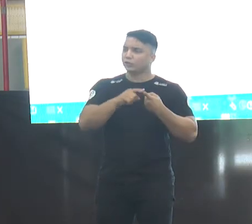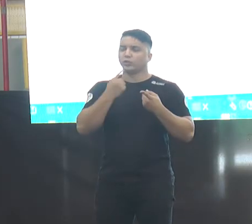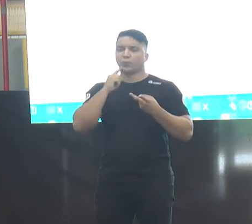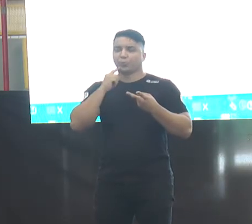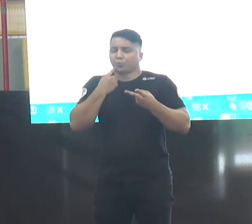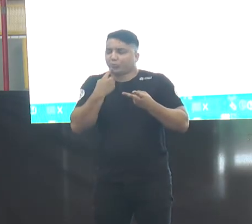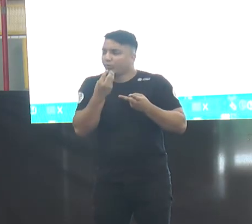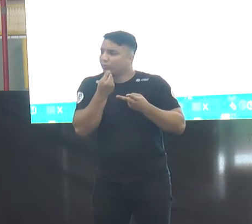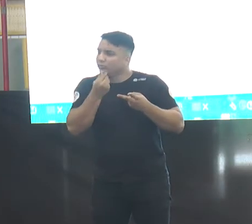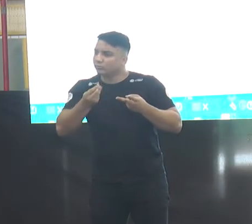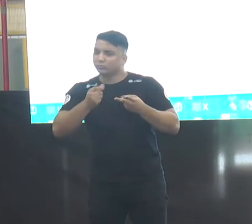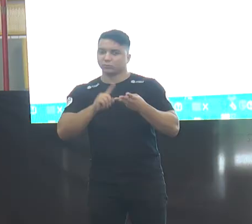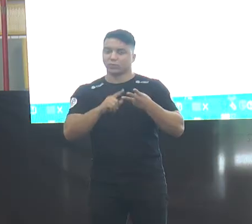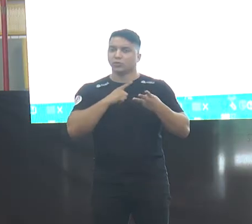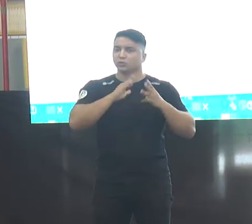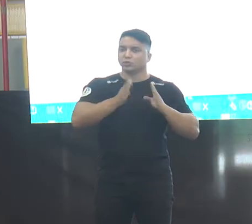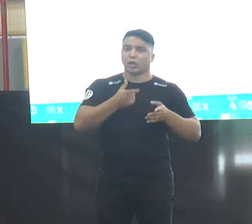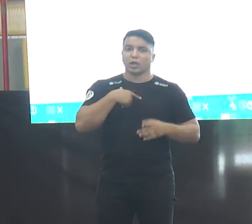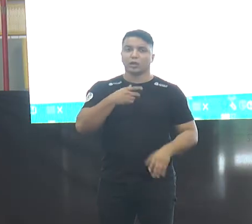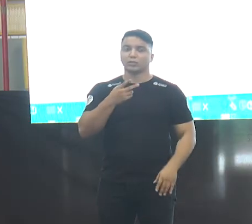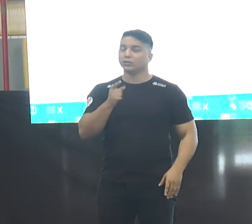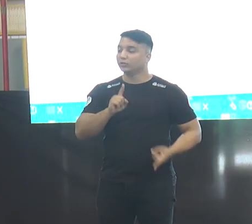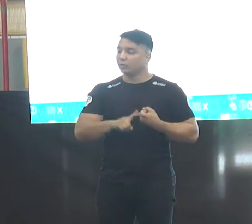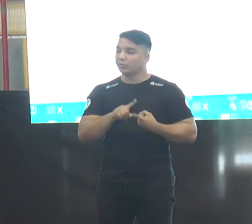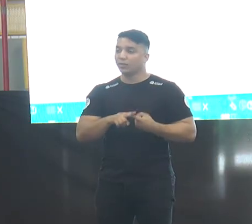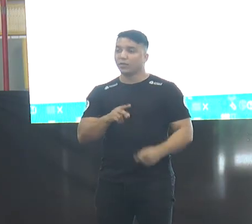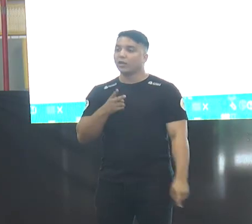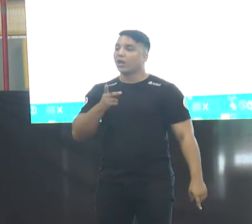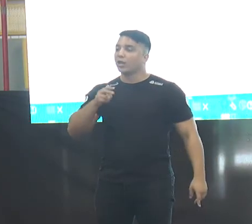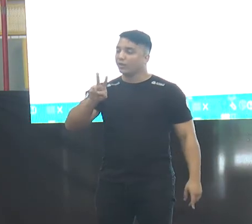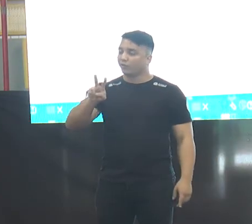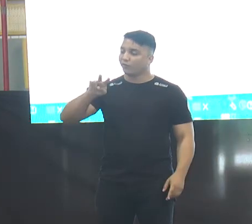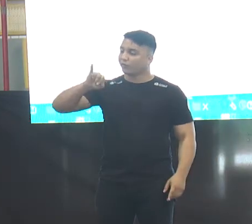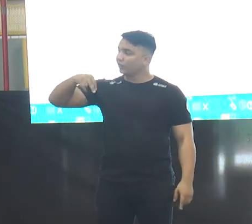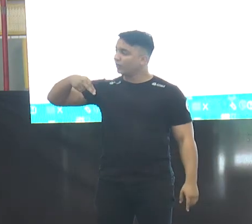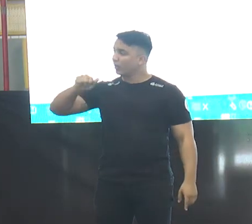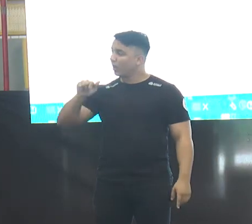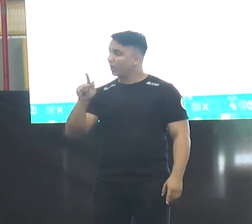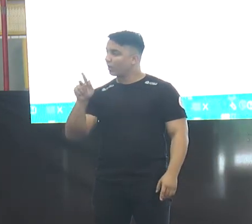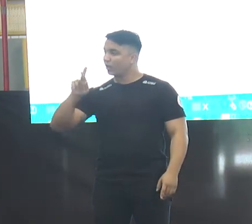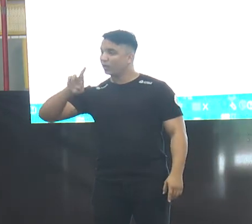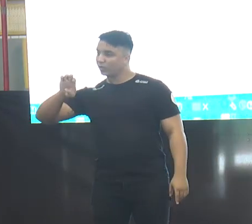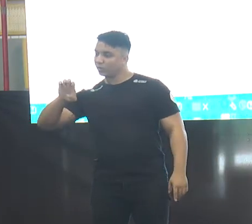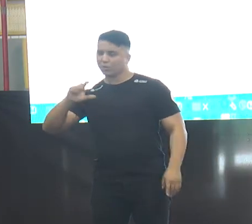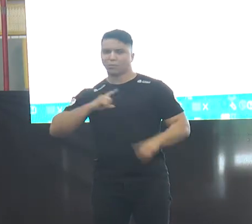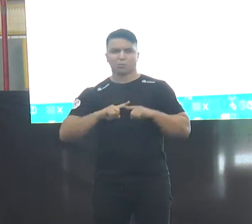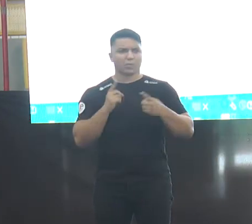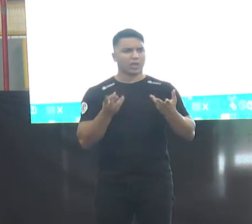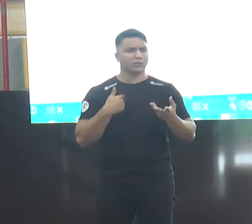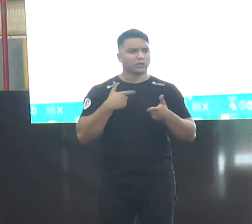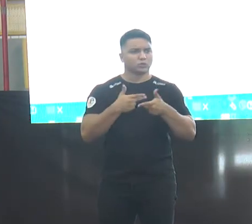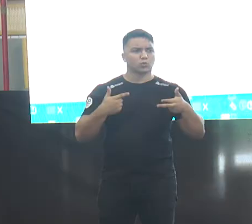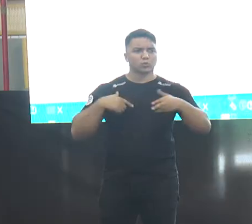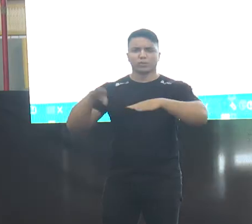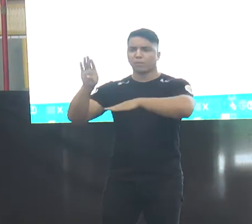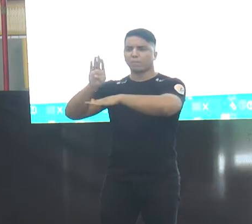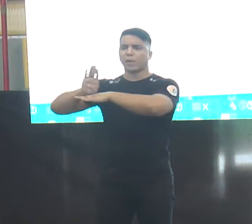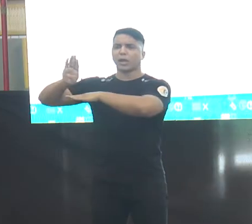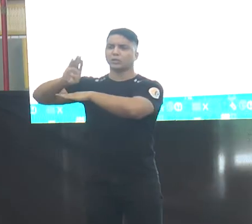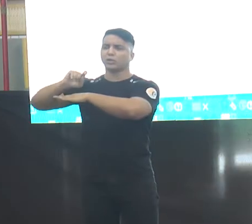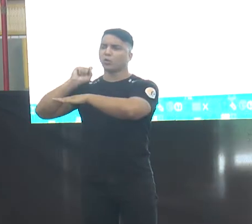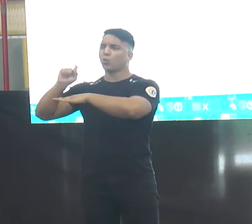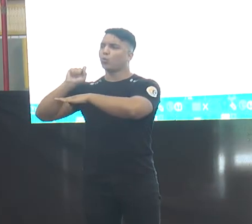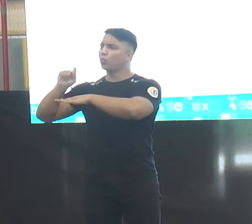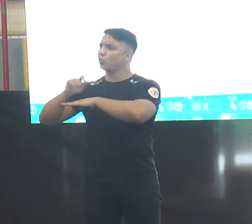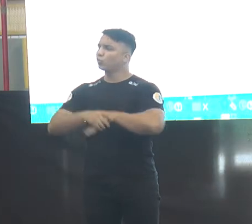muita coisa ácida. Quem já tomou vinagre é ácido. Aí você vai, Michel, mas e as coisas